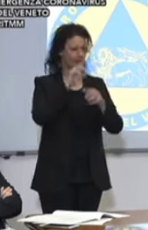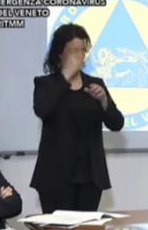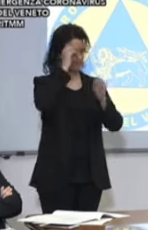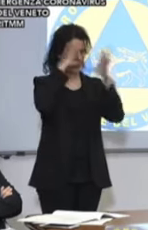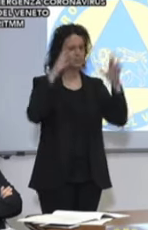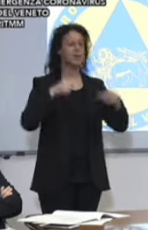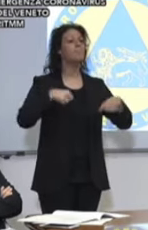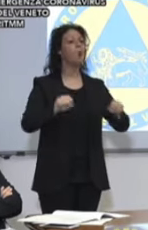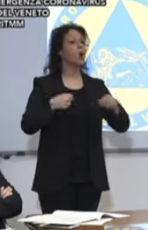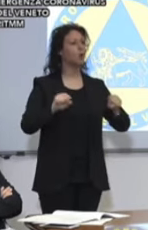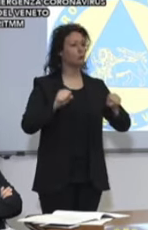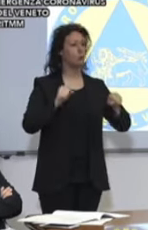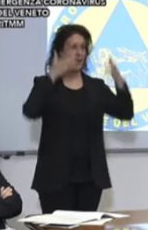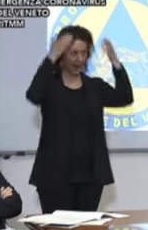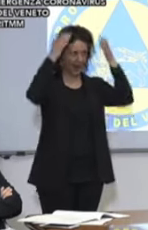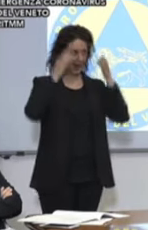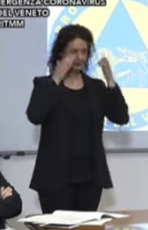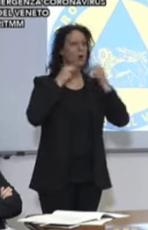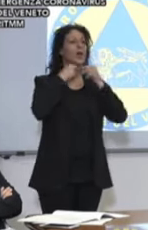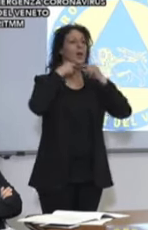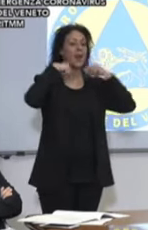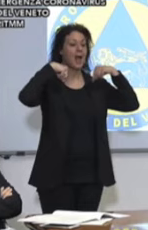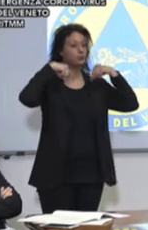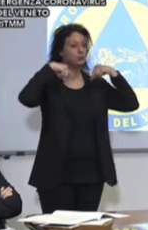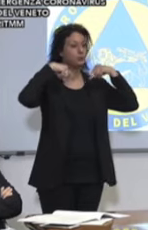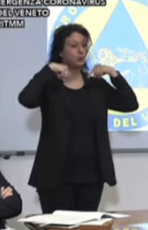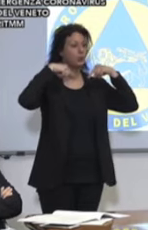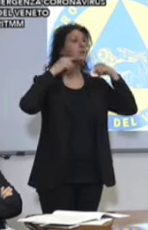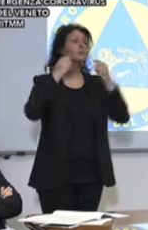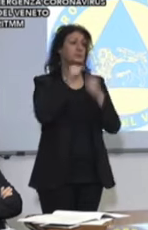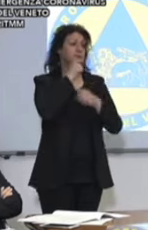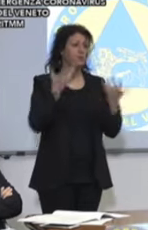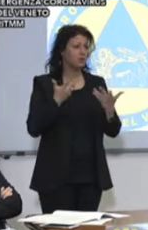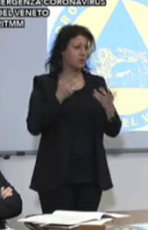il sottogola slacciato. Se cadi ti spacchi la testa.